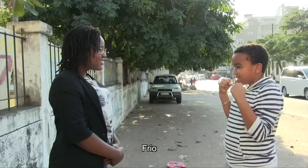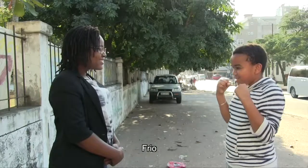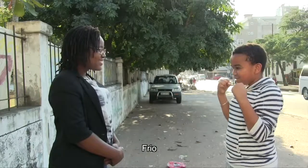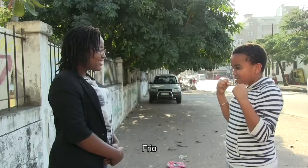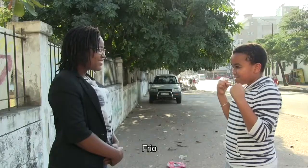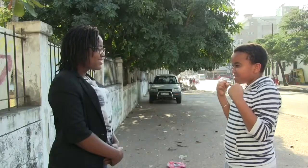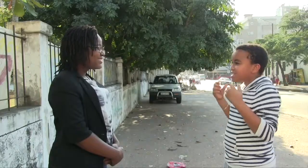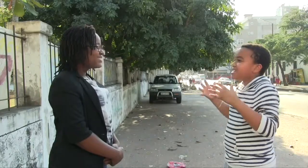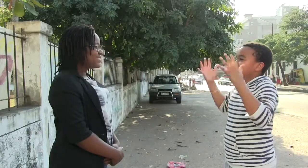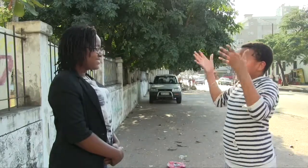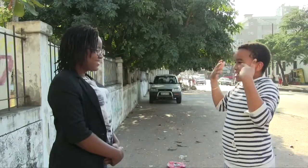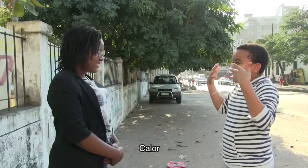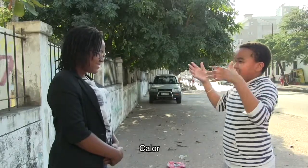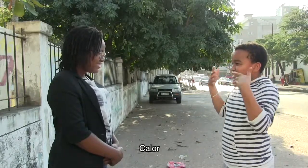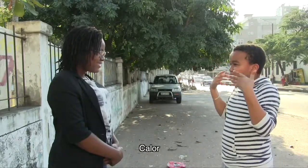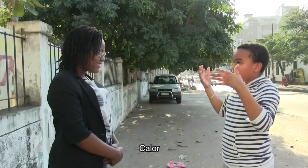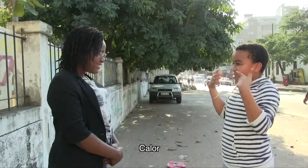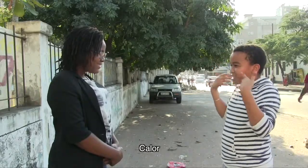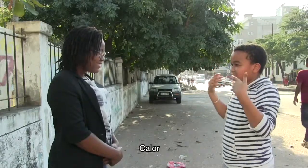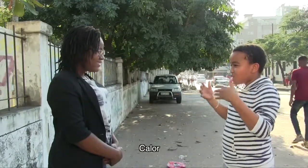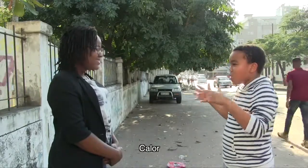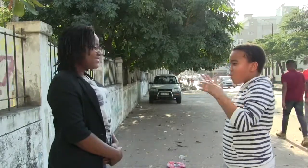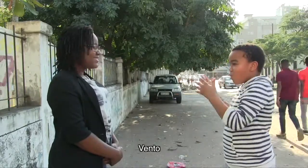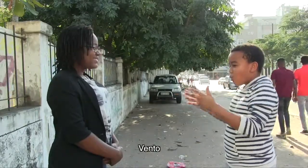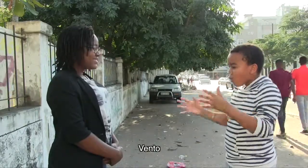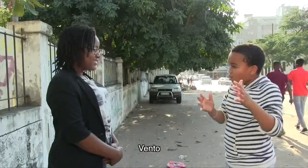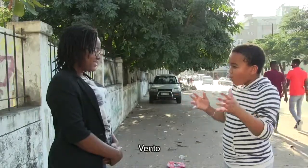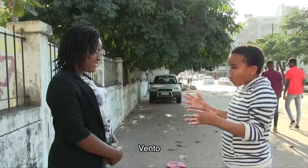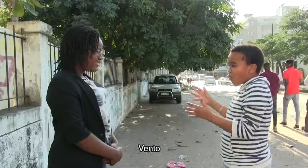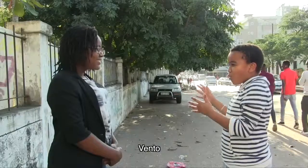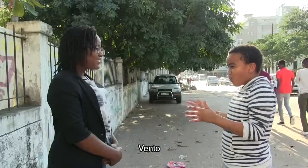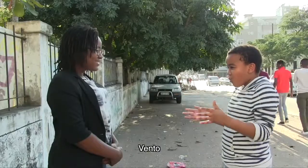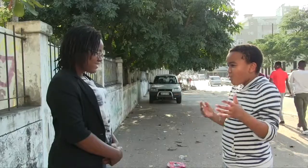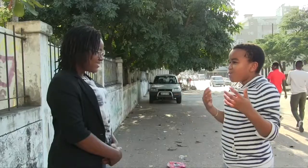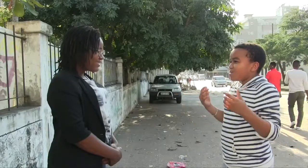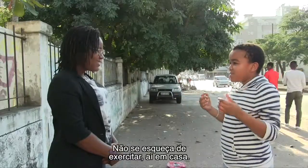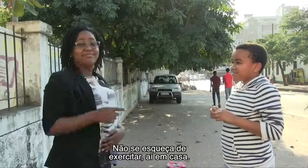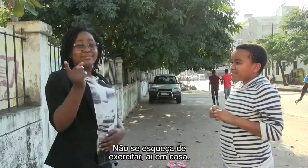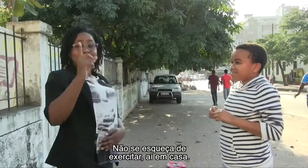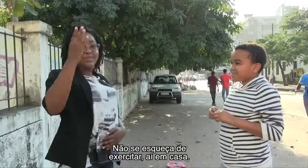frio, calor, vento.